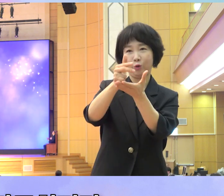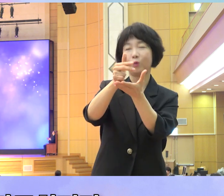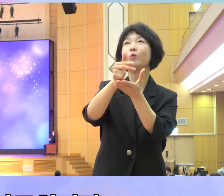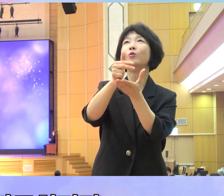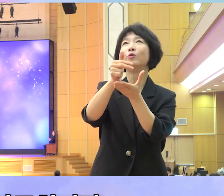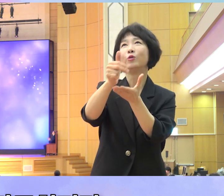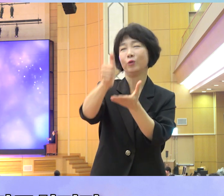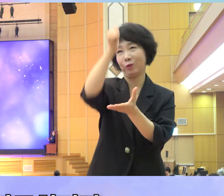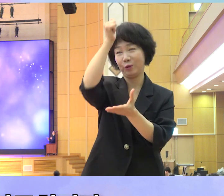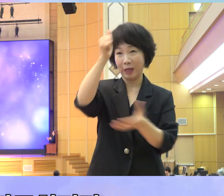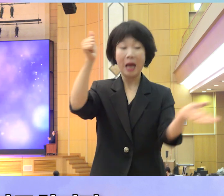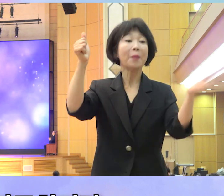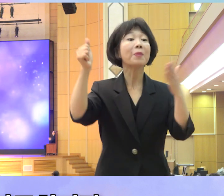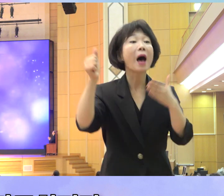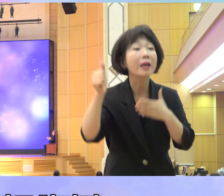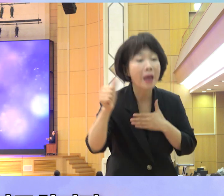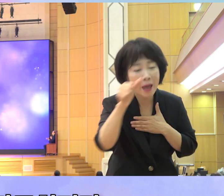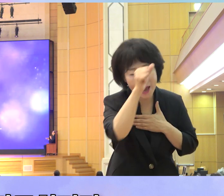도우시는 주,